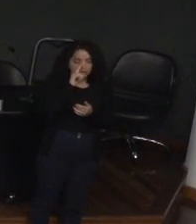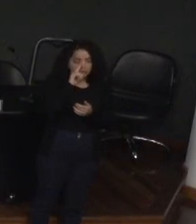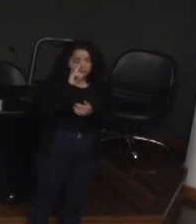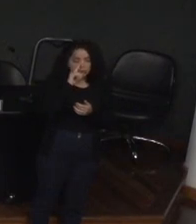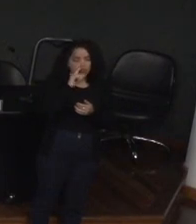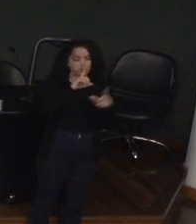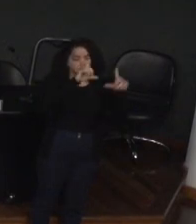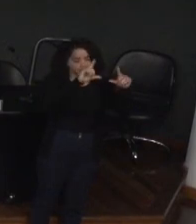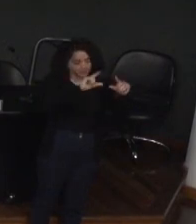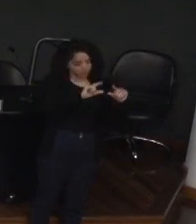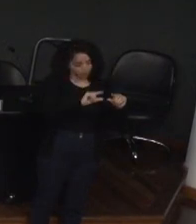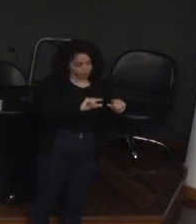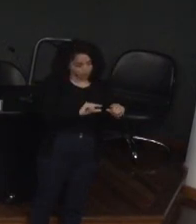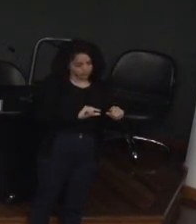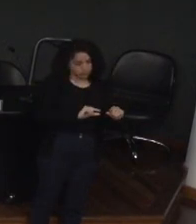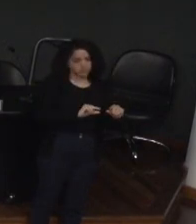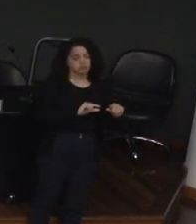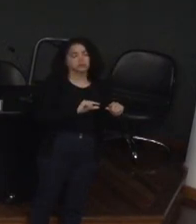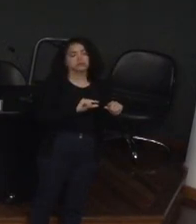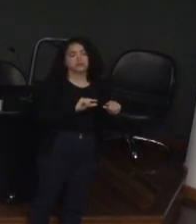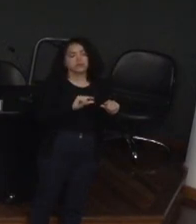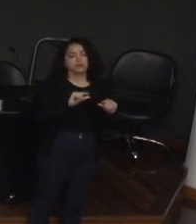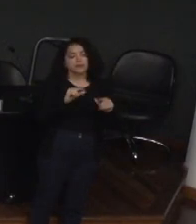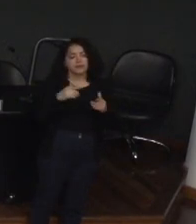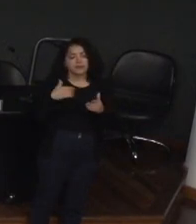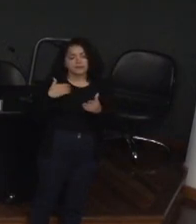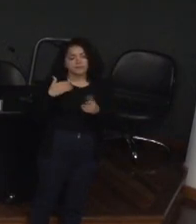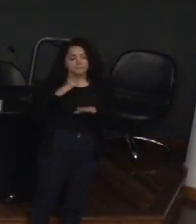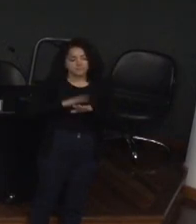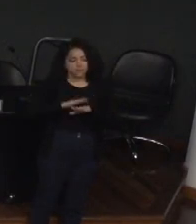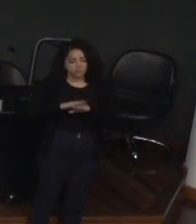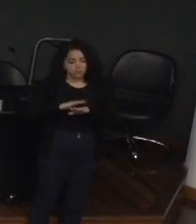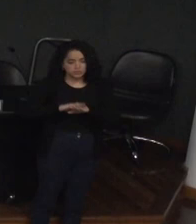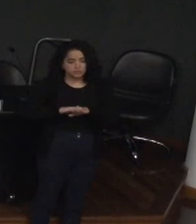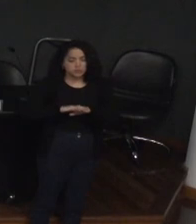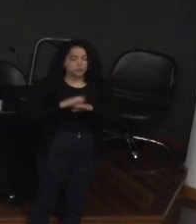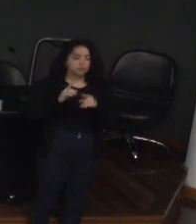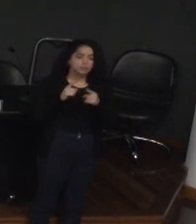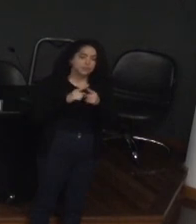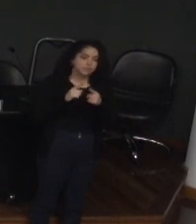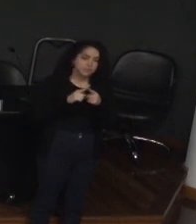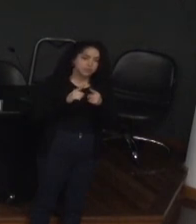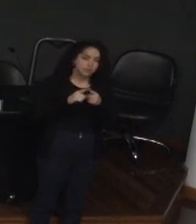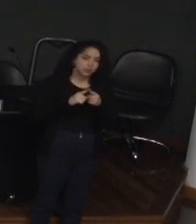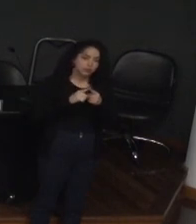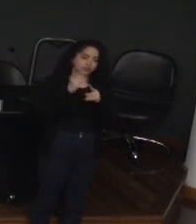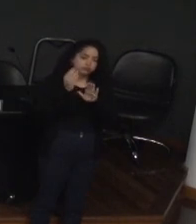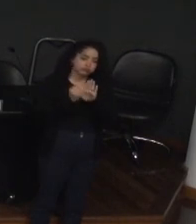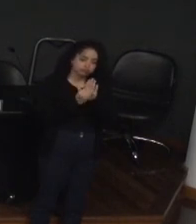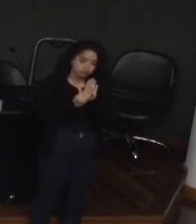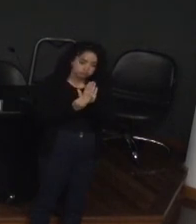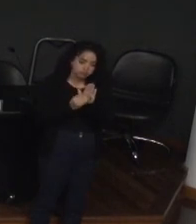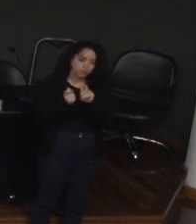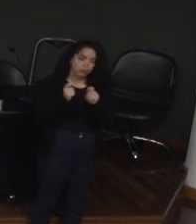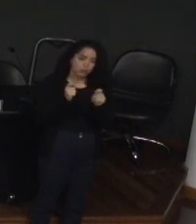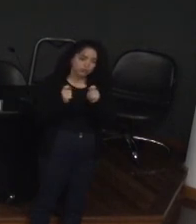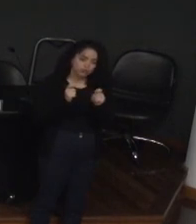né, reduzir o risco. Perfeito. Plano de ação. Primeiro, acho que é a questão de incluir um controle de